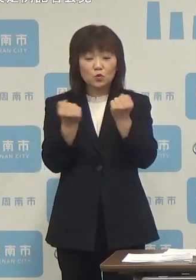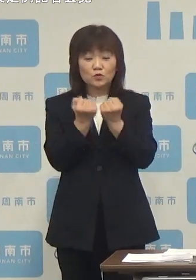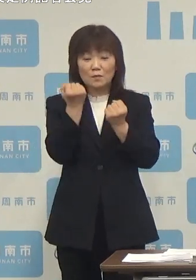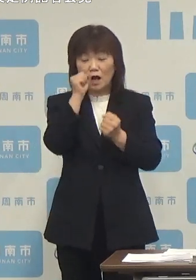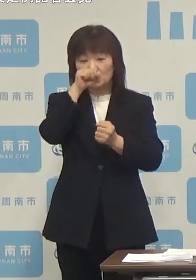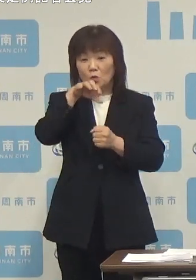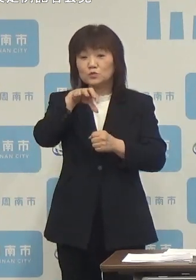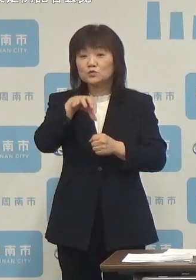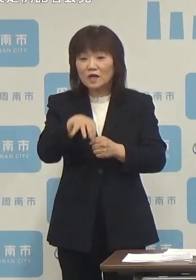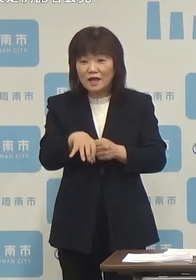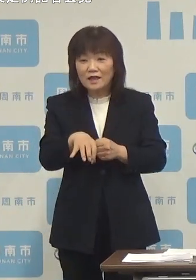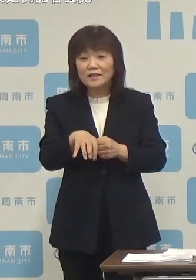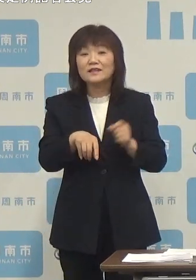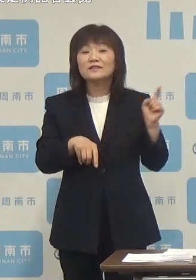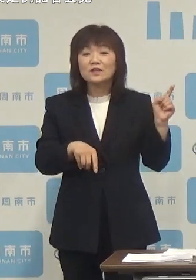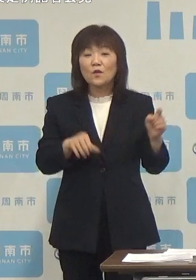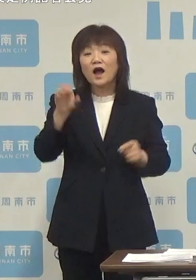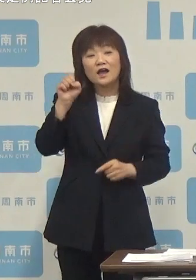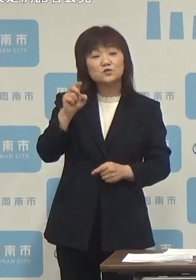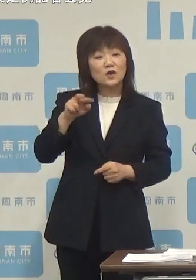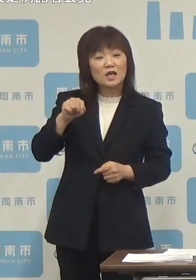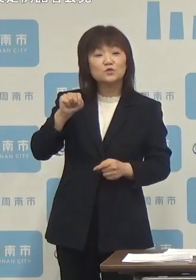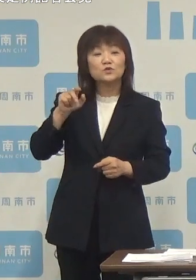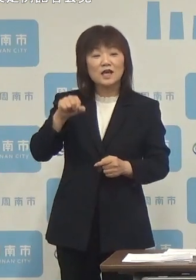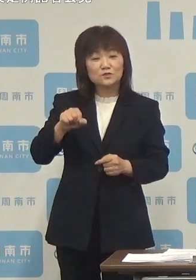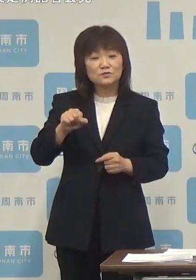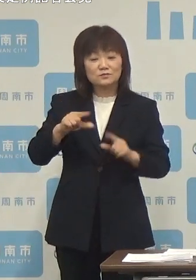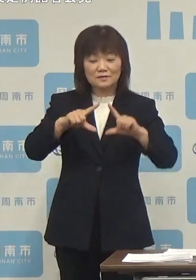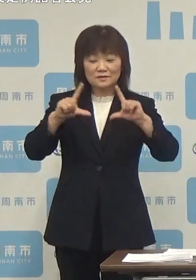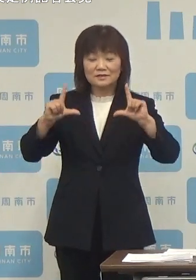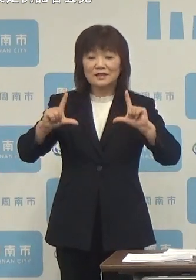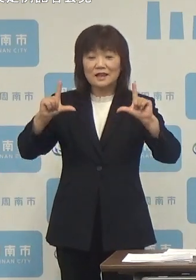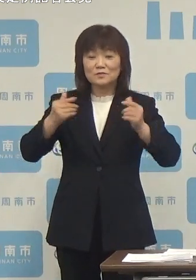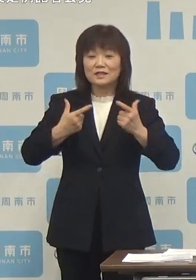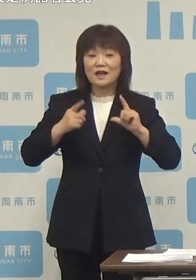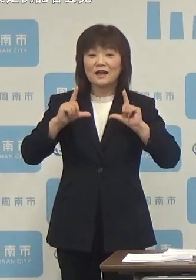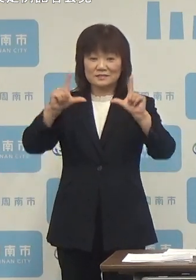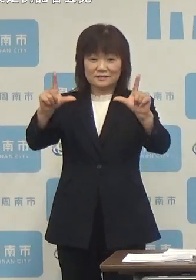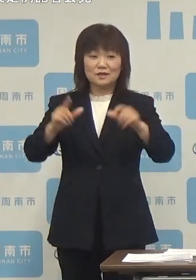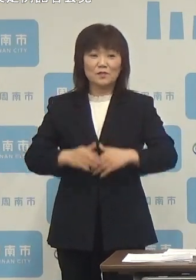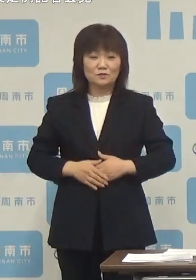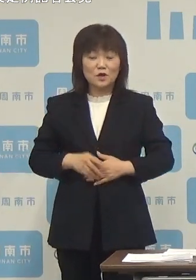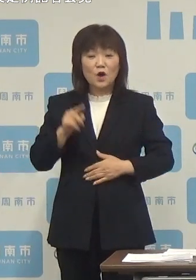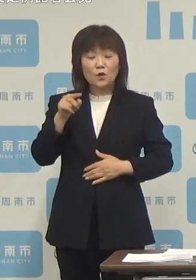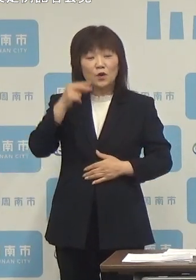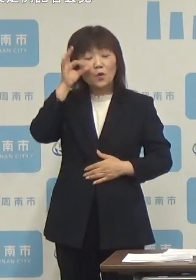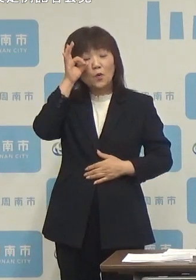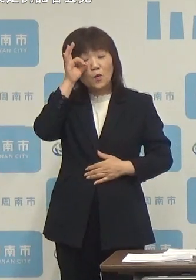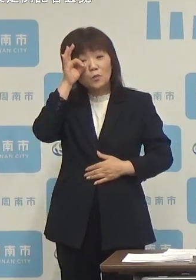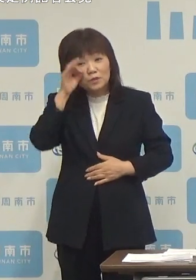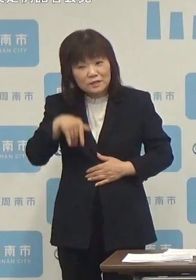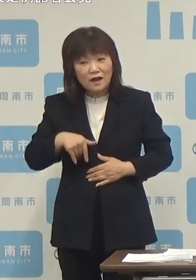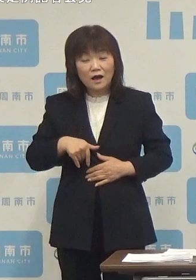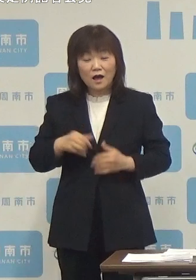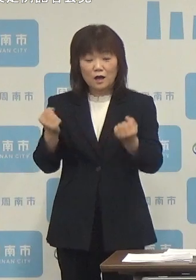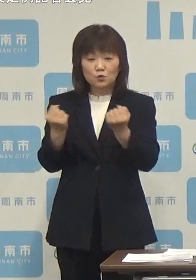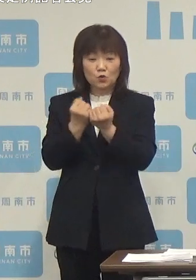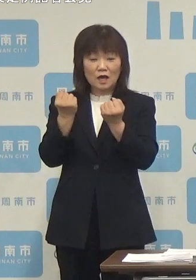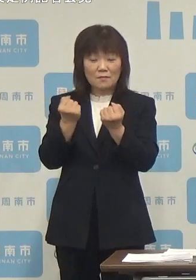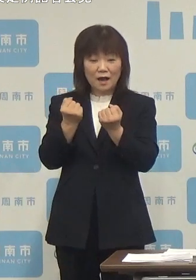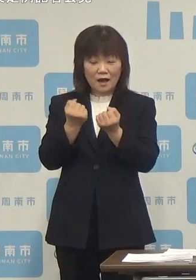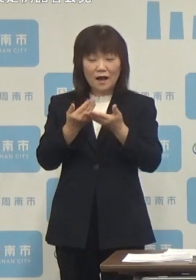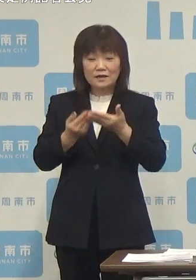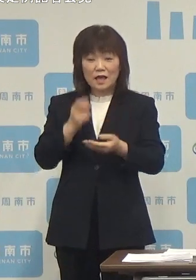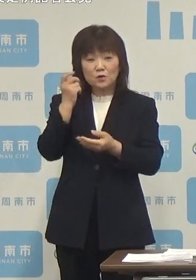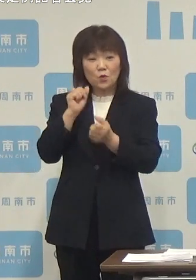物園では SNS で発信しております。その SNS を徳山計量